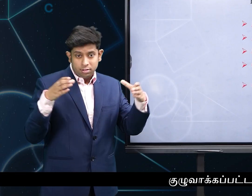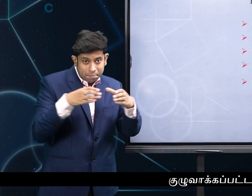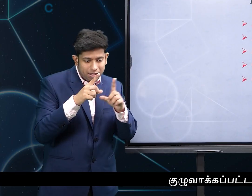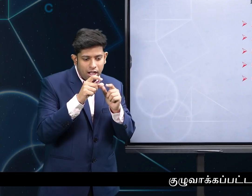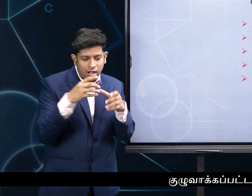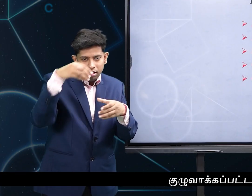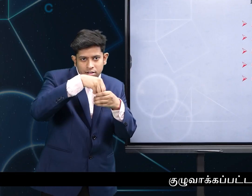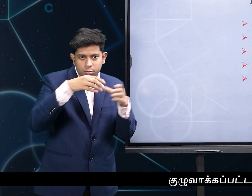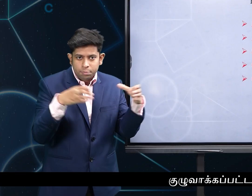குழுவாக்கப்பட்ட தரவு,